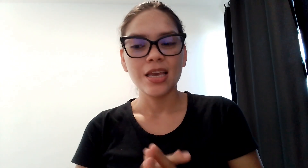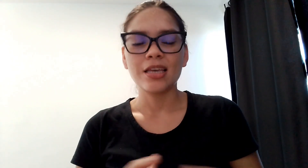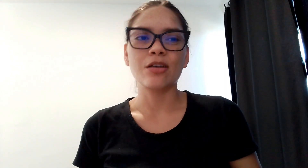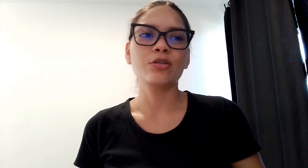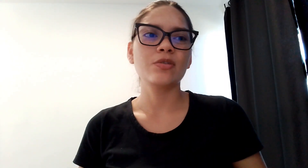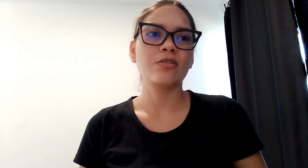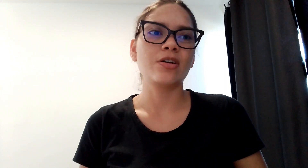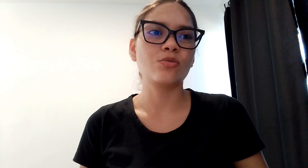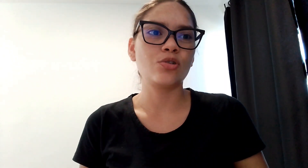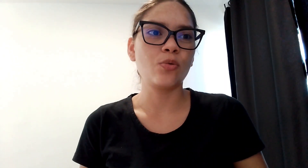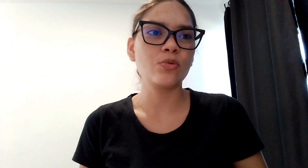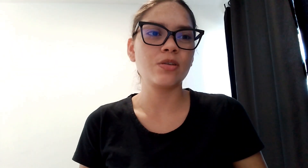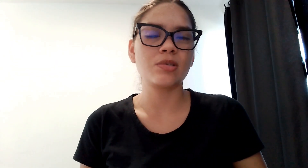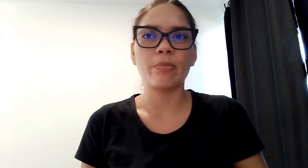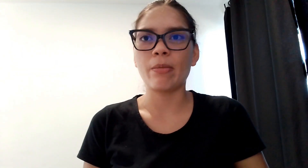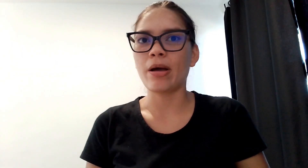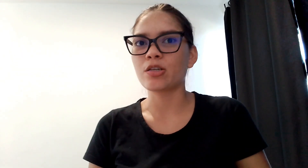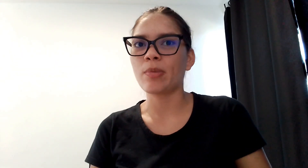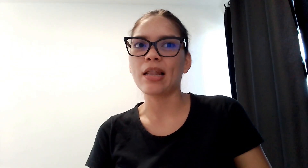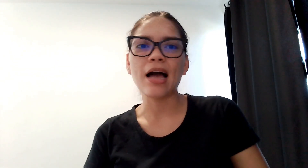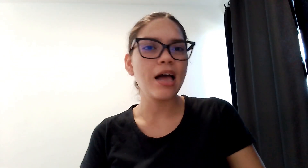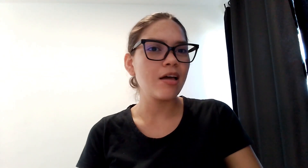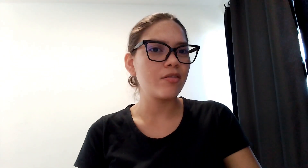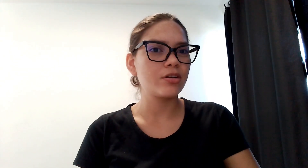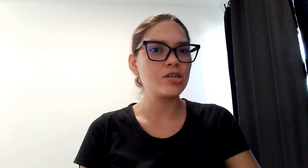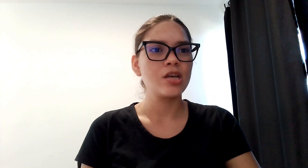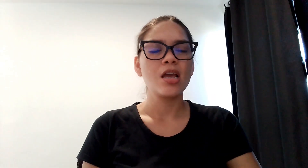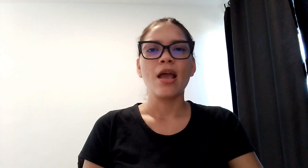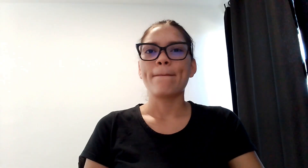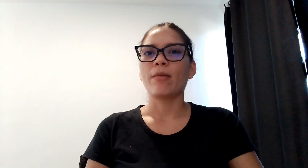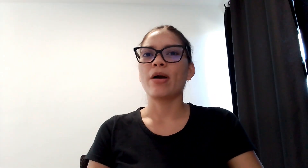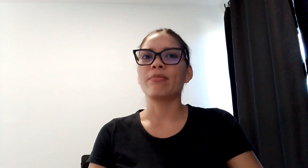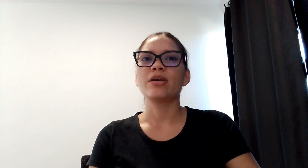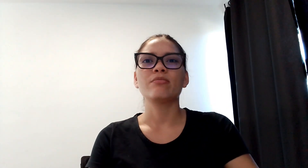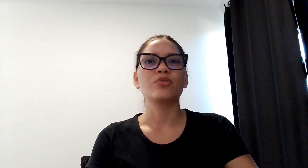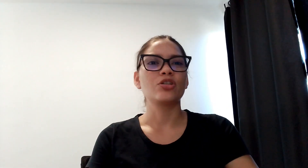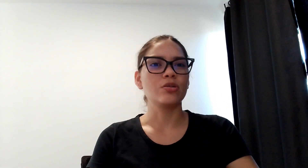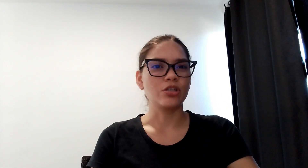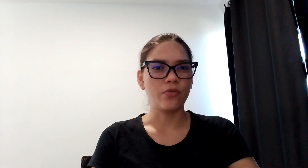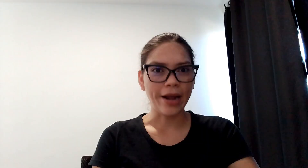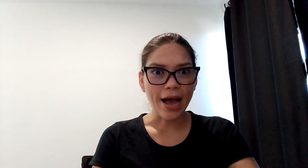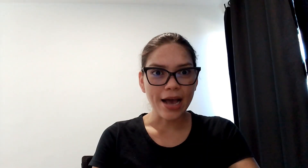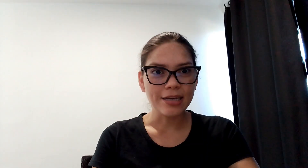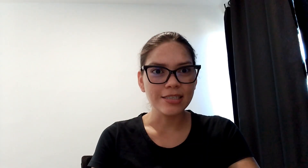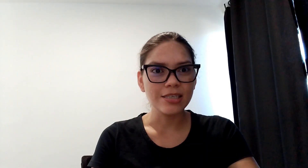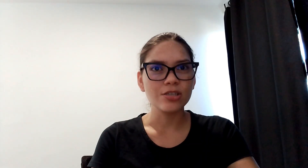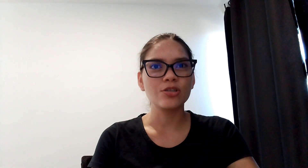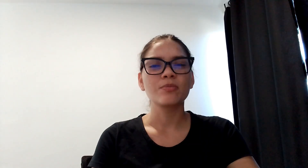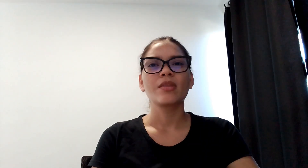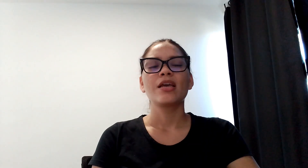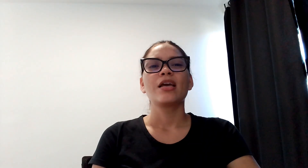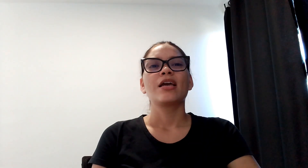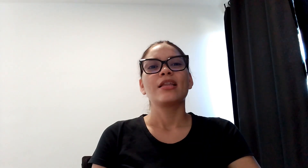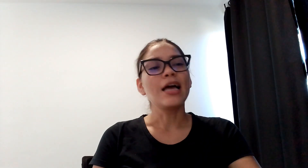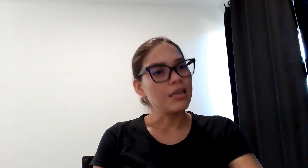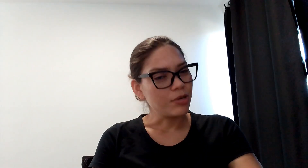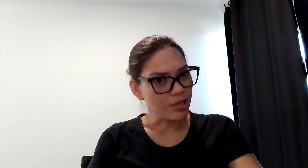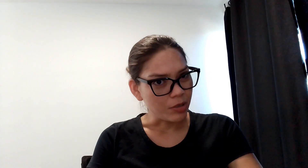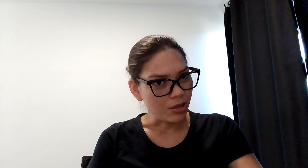nem quando você faz um discurso, você prepara as palavras, prepara bem bonitinho as frases. Na Libras também tem